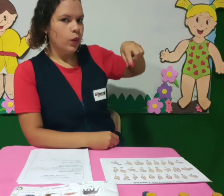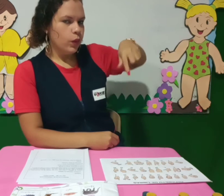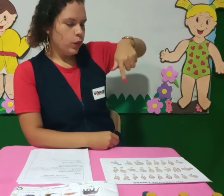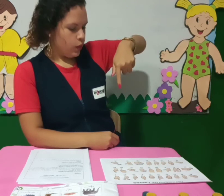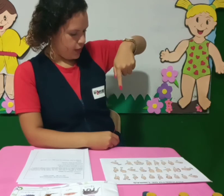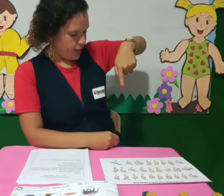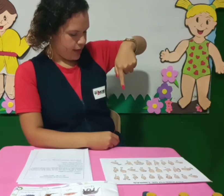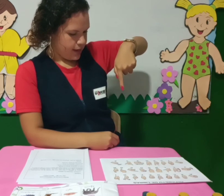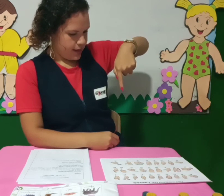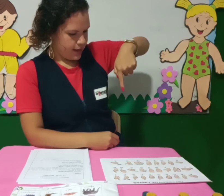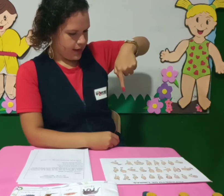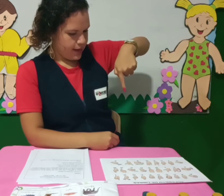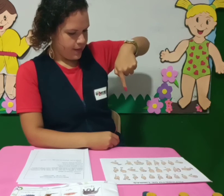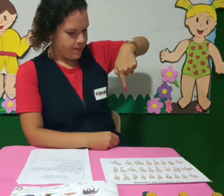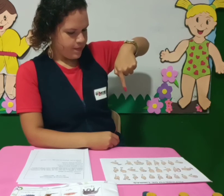O Q.